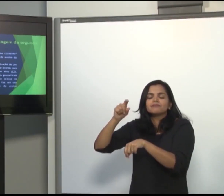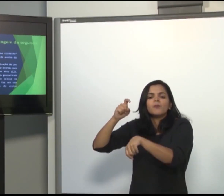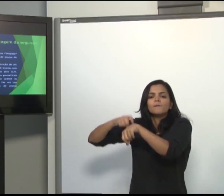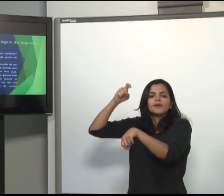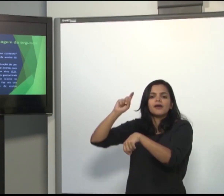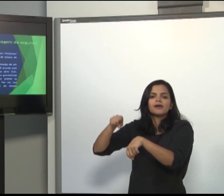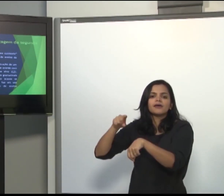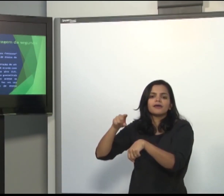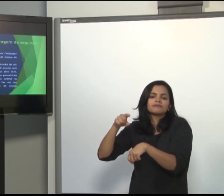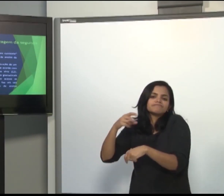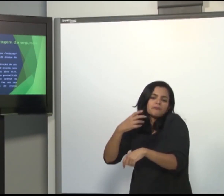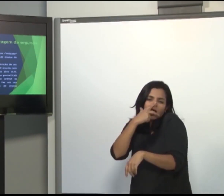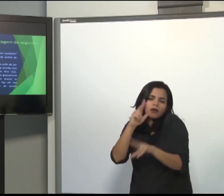para a conversação,